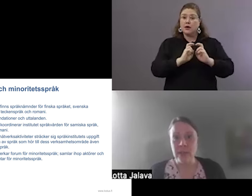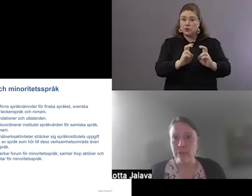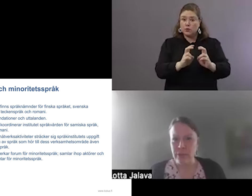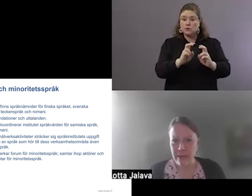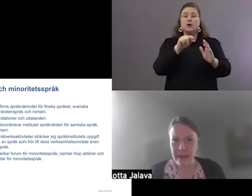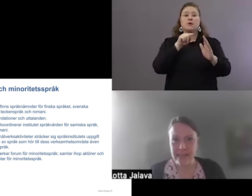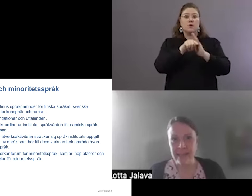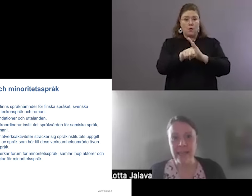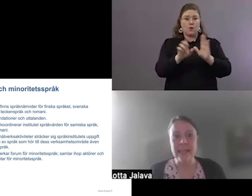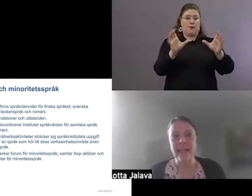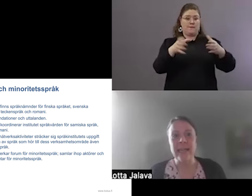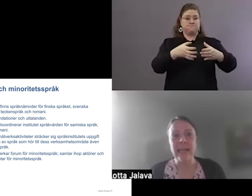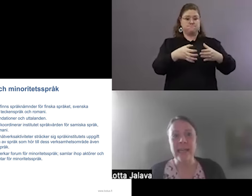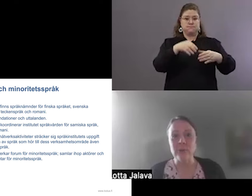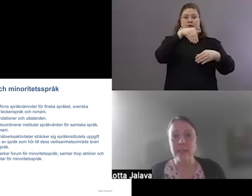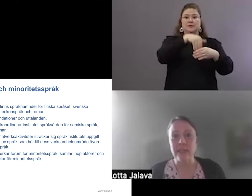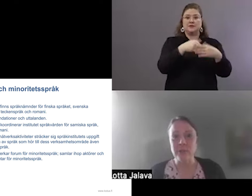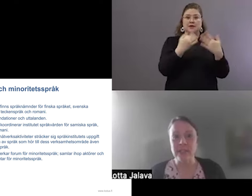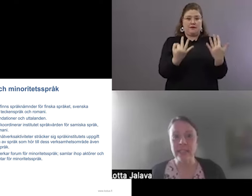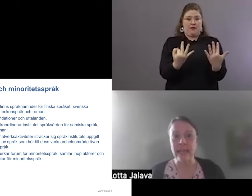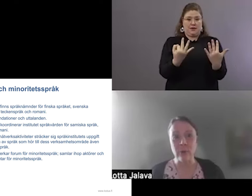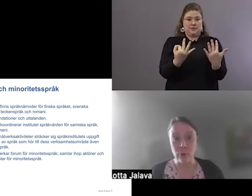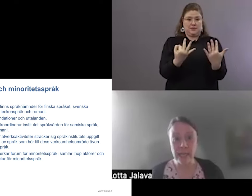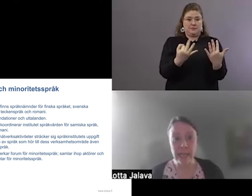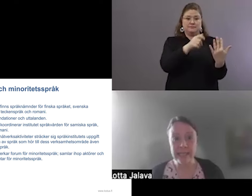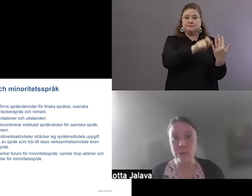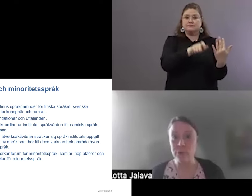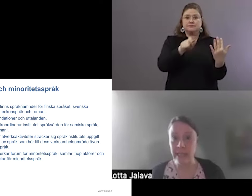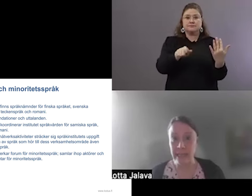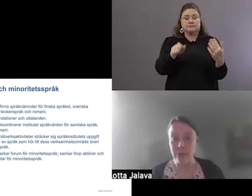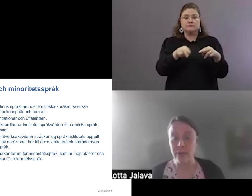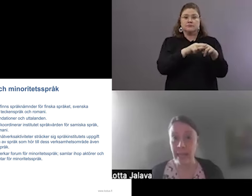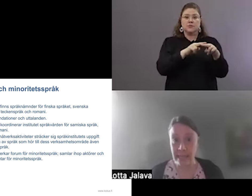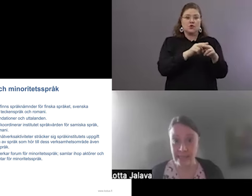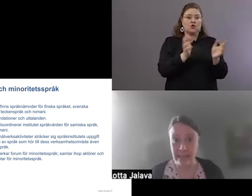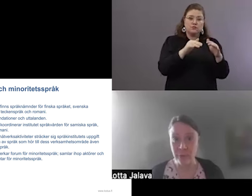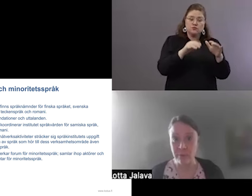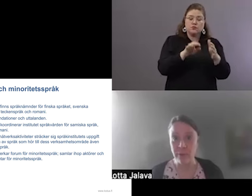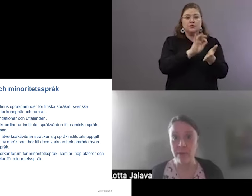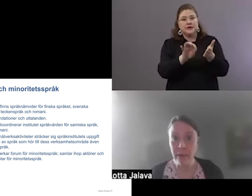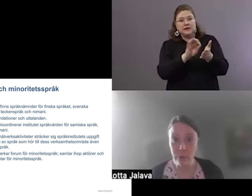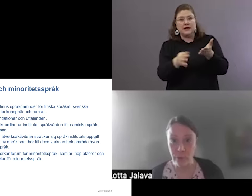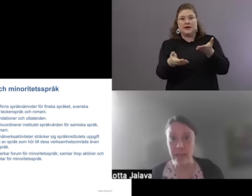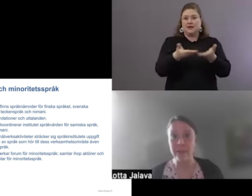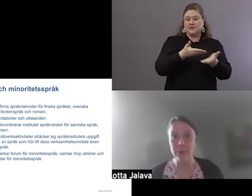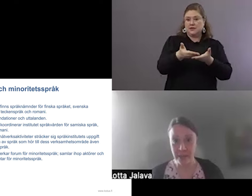elin, jossa on se 8-jäseninen elin, jossa sitten kokousjärjestelyt, sihteeristö ja viestintä